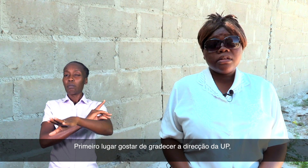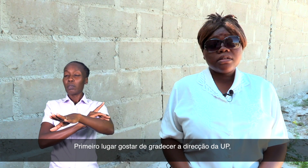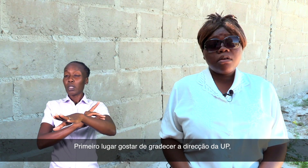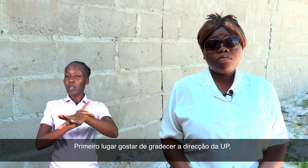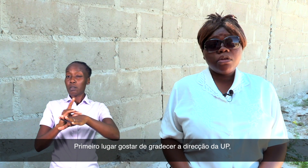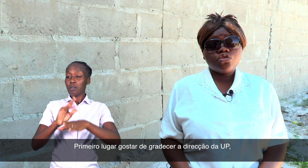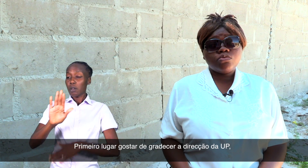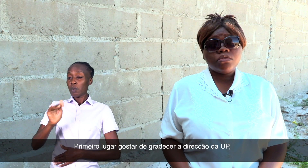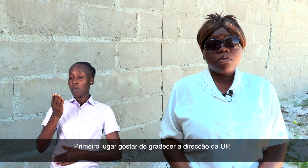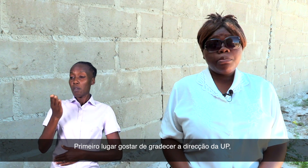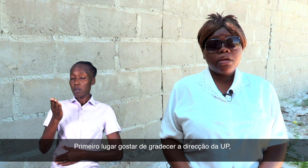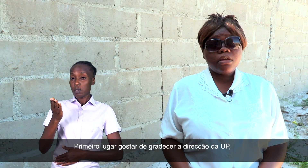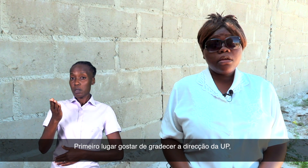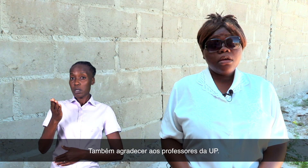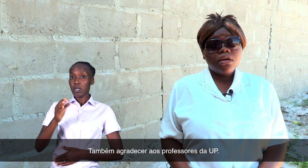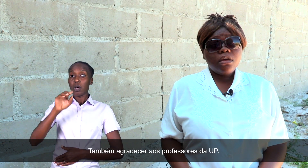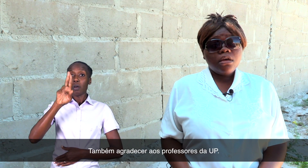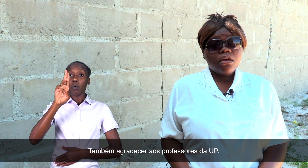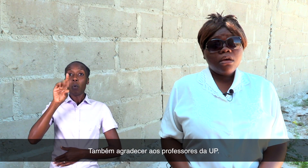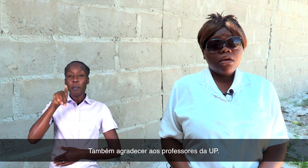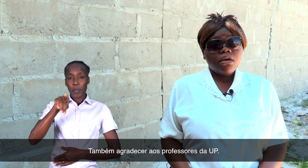a direção mesmo da UPI,